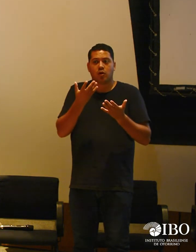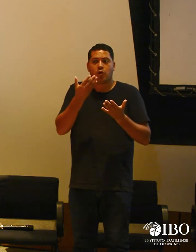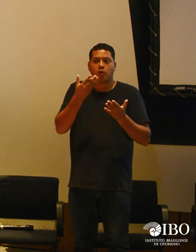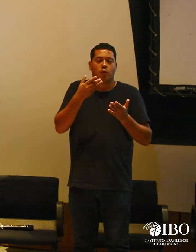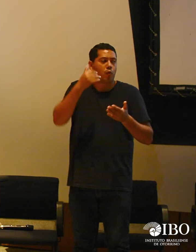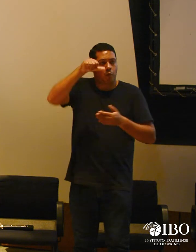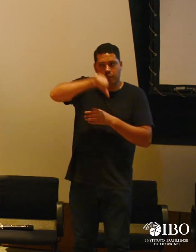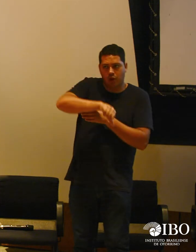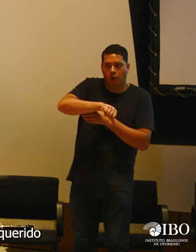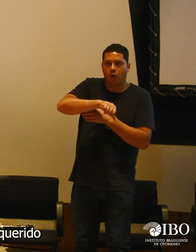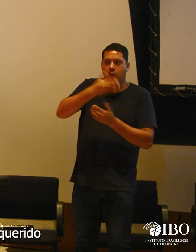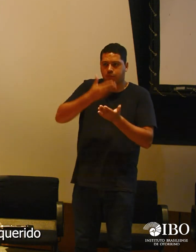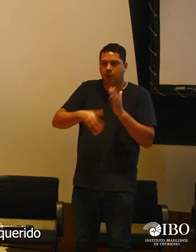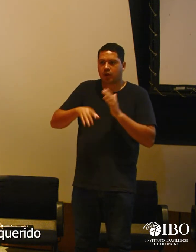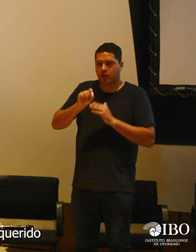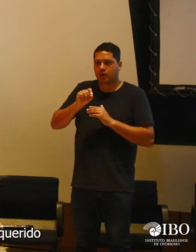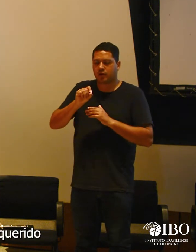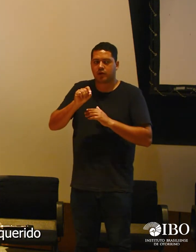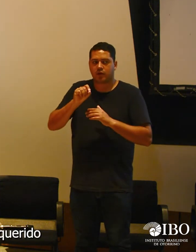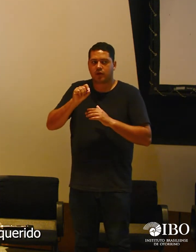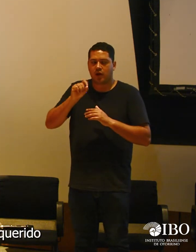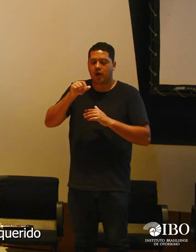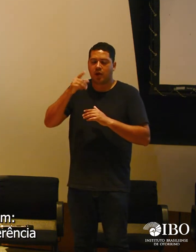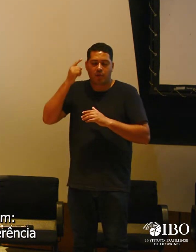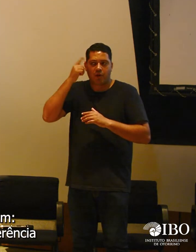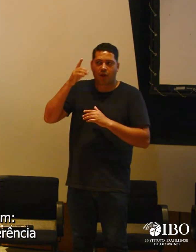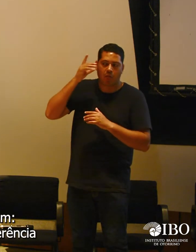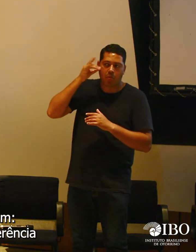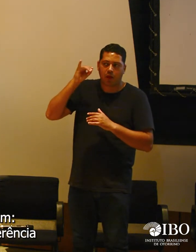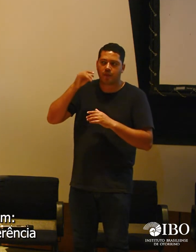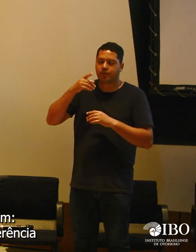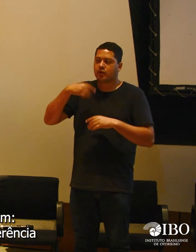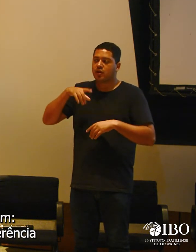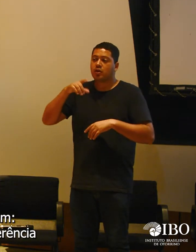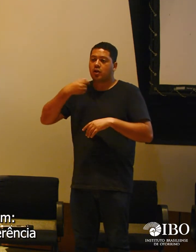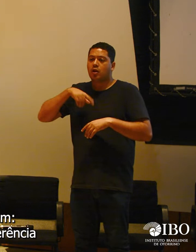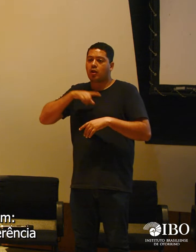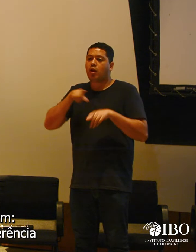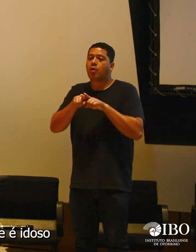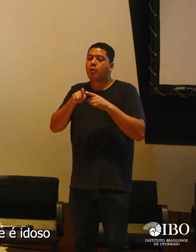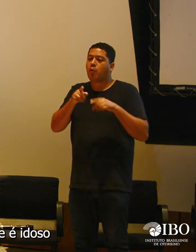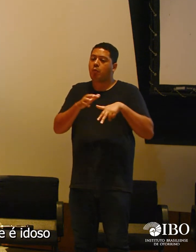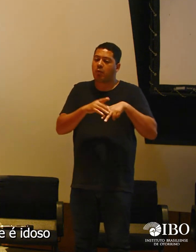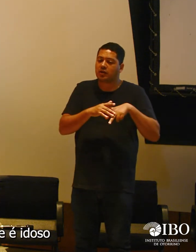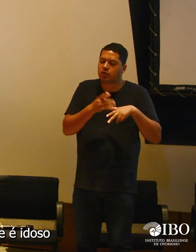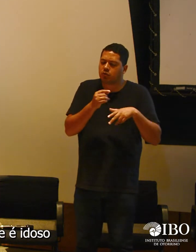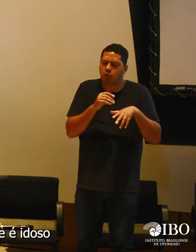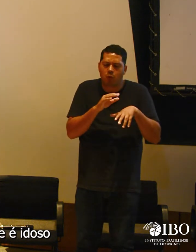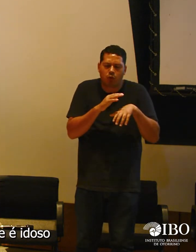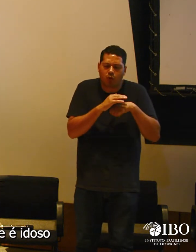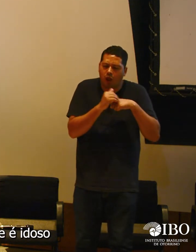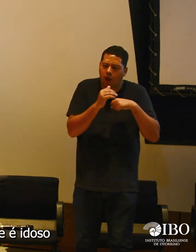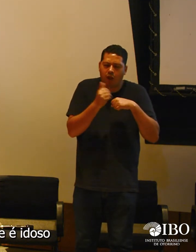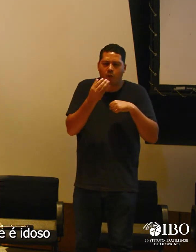demência. Eu tenho um paciente muito querido, e sempre me perguntam, mas você tem uma preferência pelo senhor Arthur Tequedome,